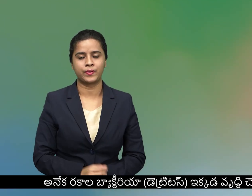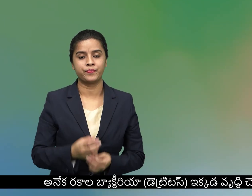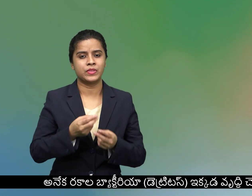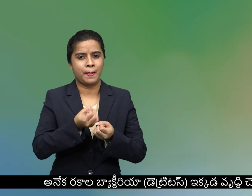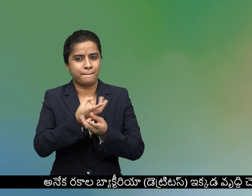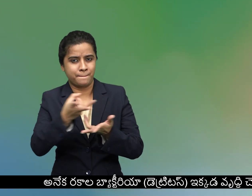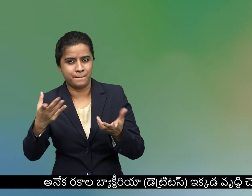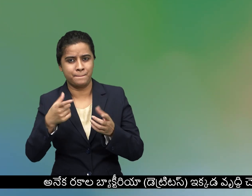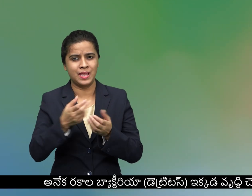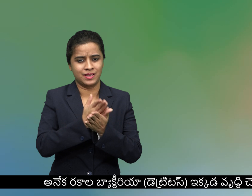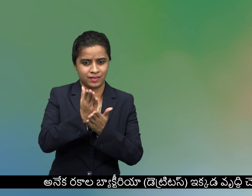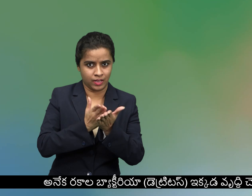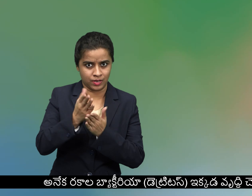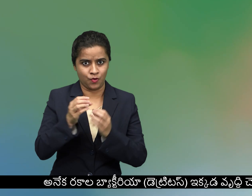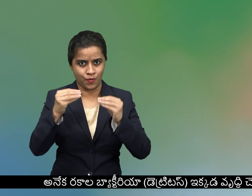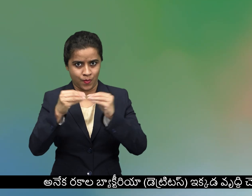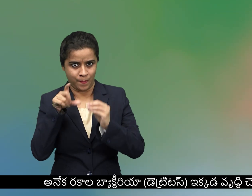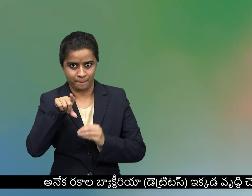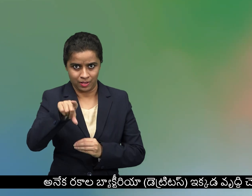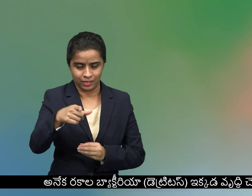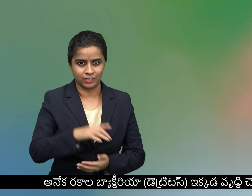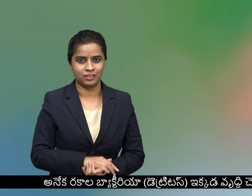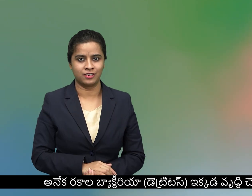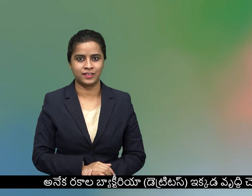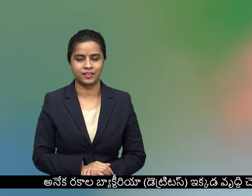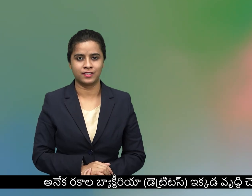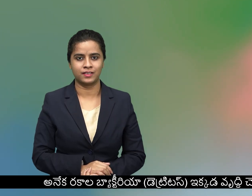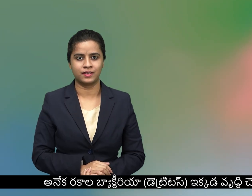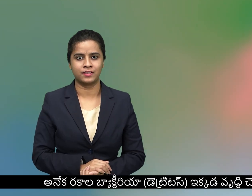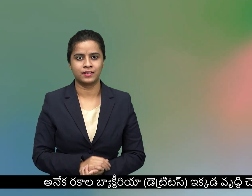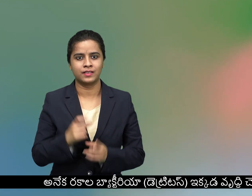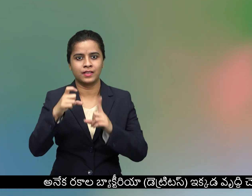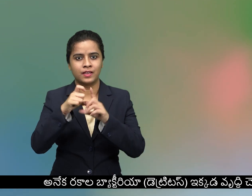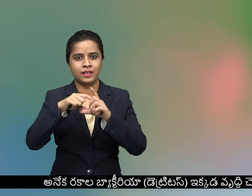అనేక రకాల బ్యాక్టీరియా, డెట్రిటస్ ఇక్కడ వృద్ధి చెందుతుంది.